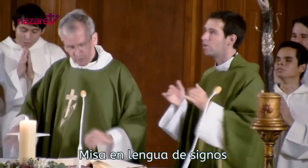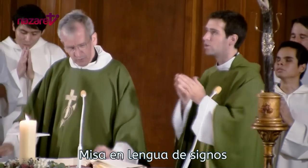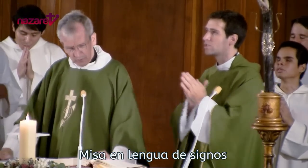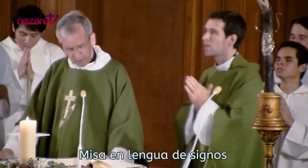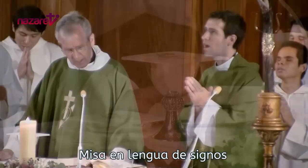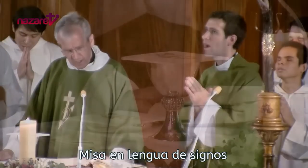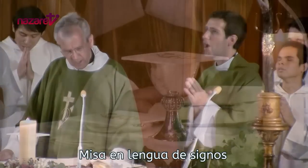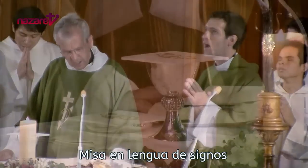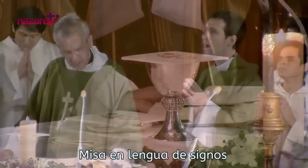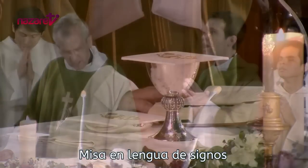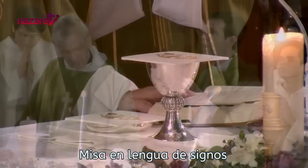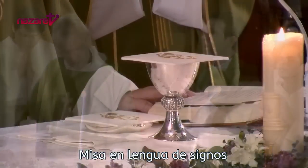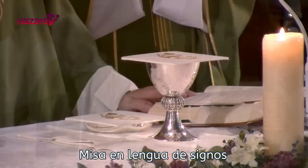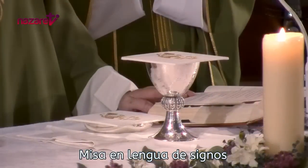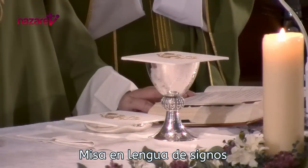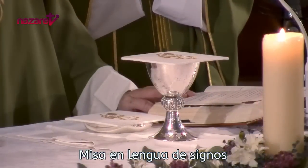danos la